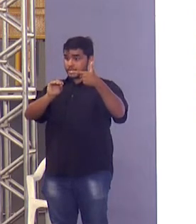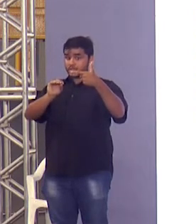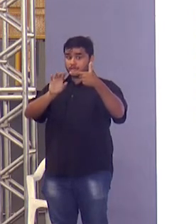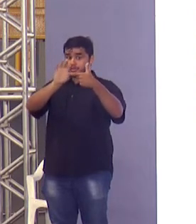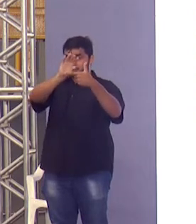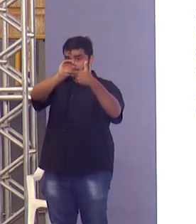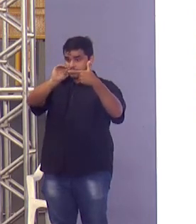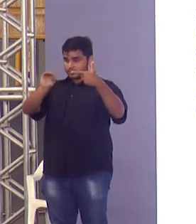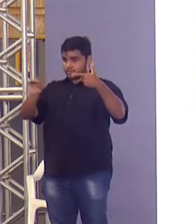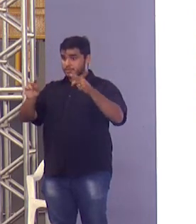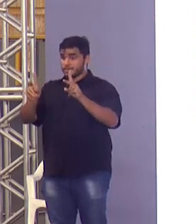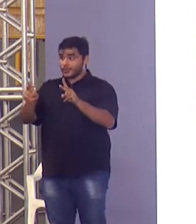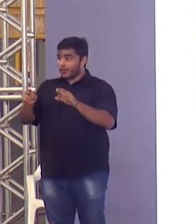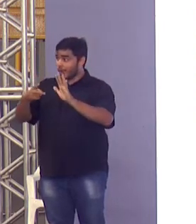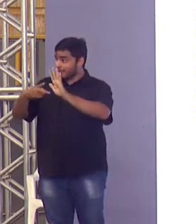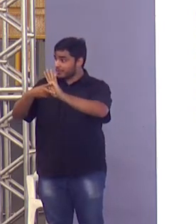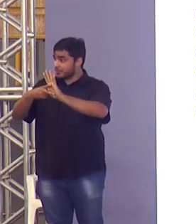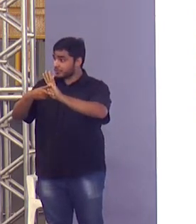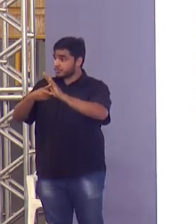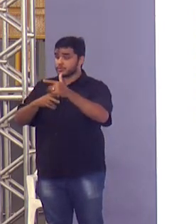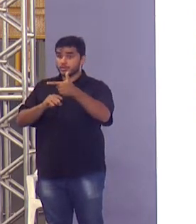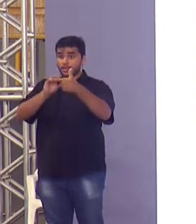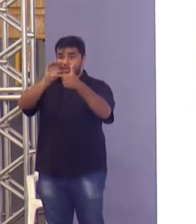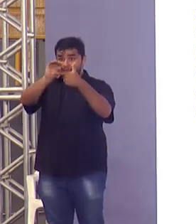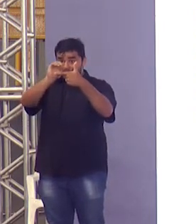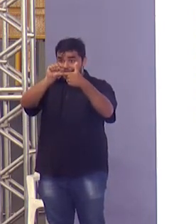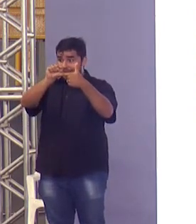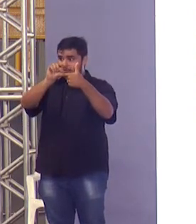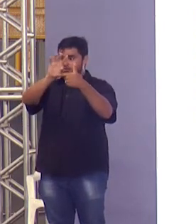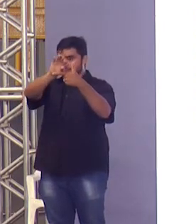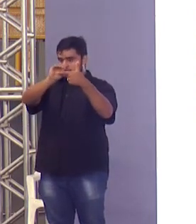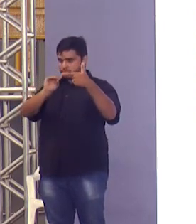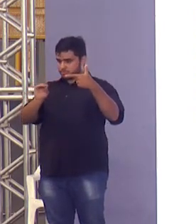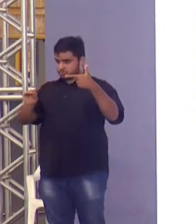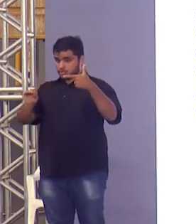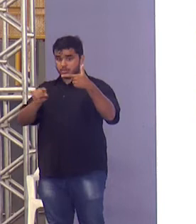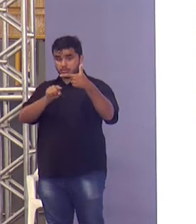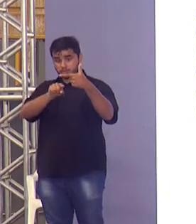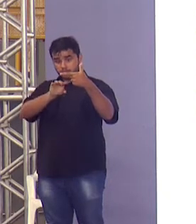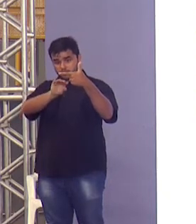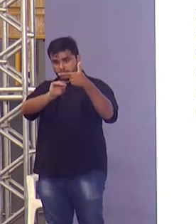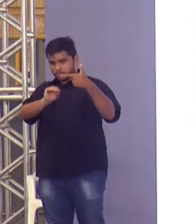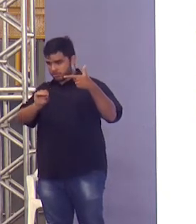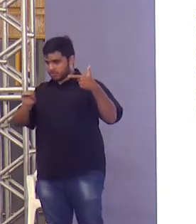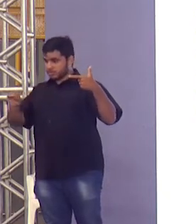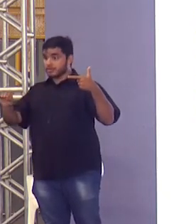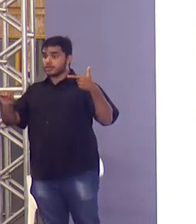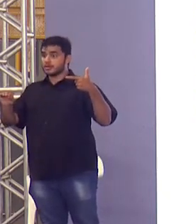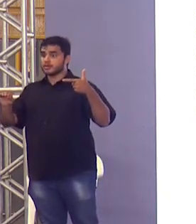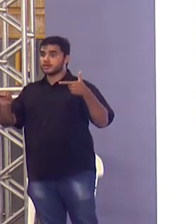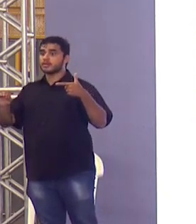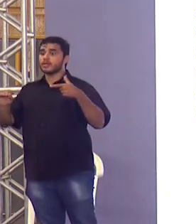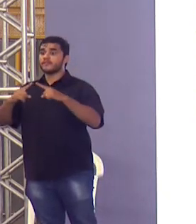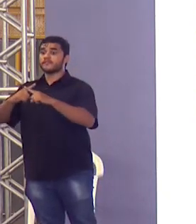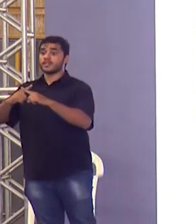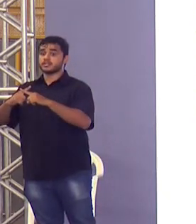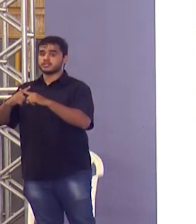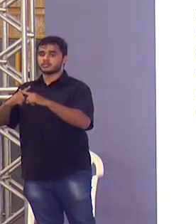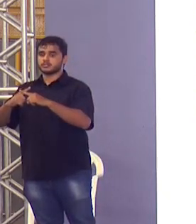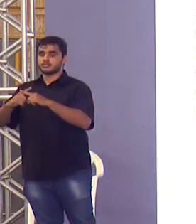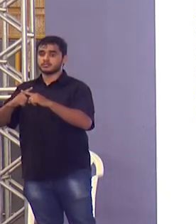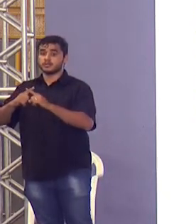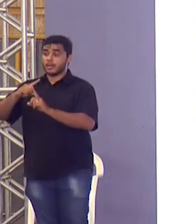Peraí. Gente, vamos falar direito, meu povo. Eu queria que todo mundo falasse só